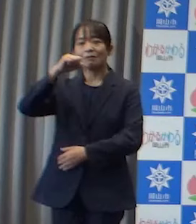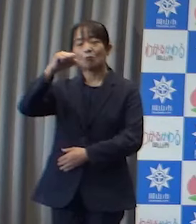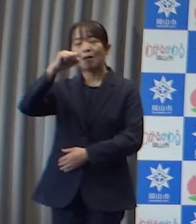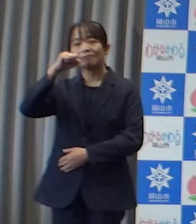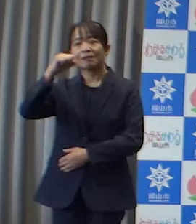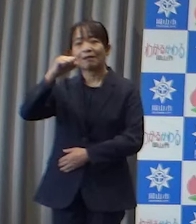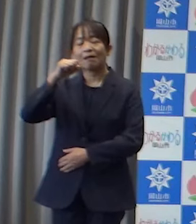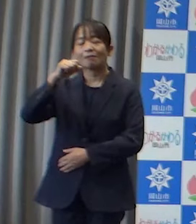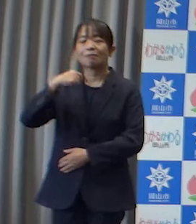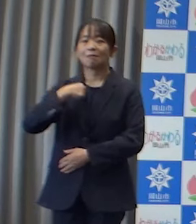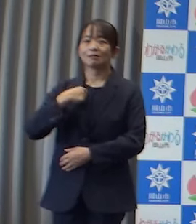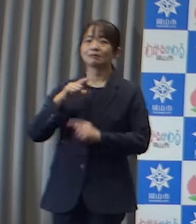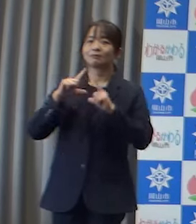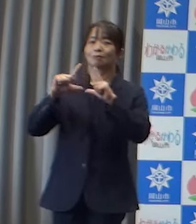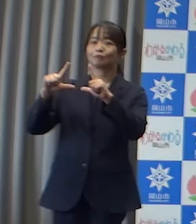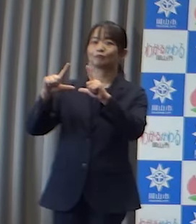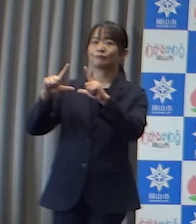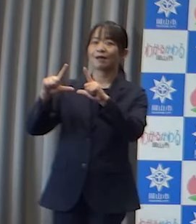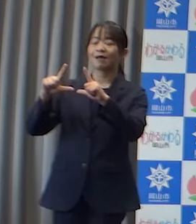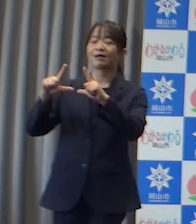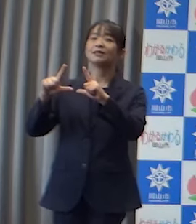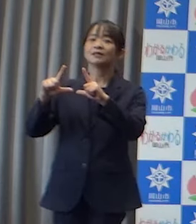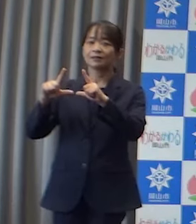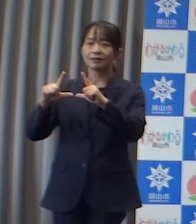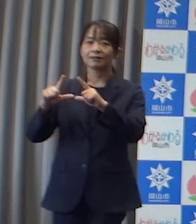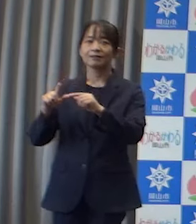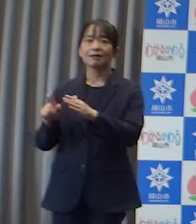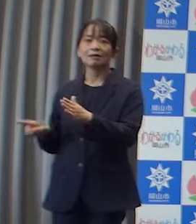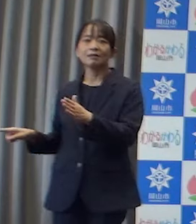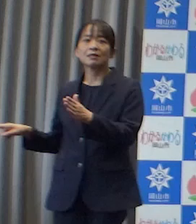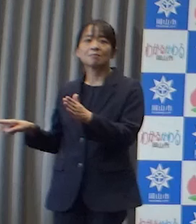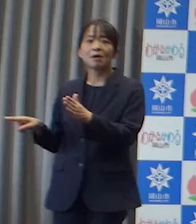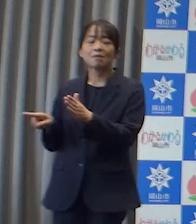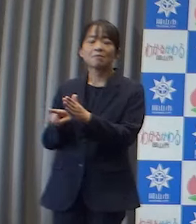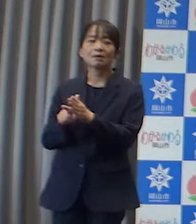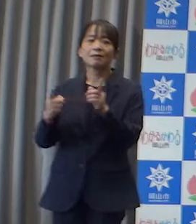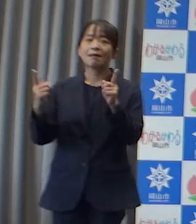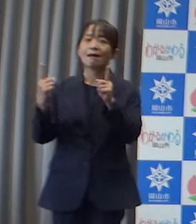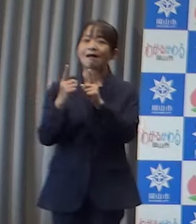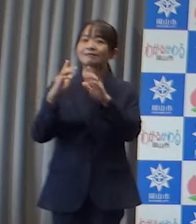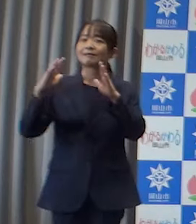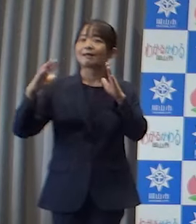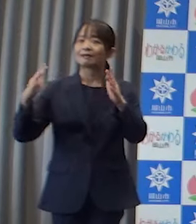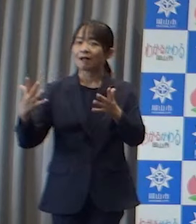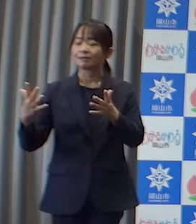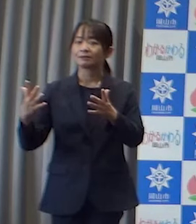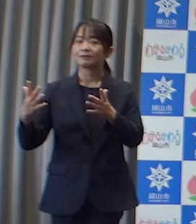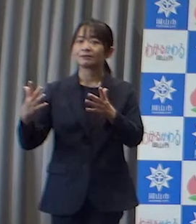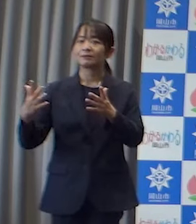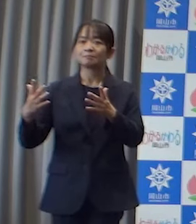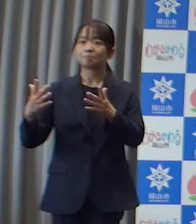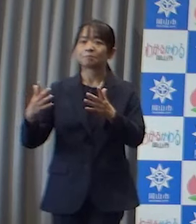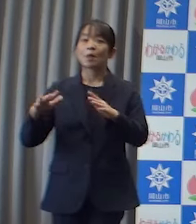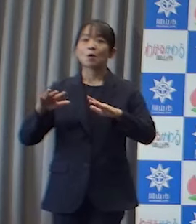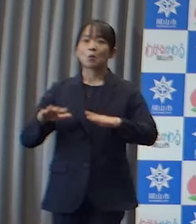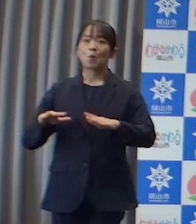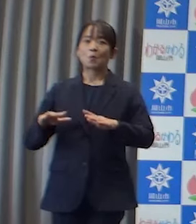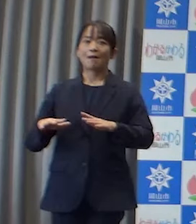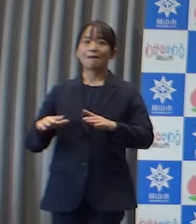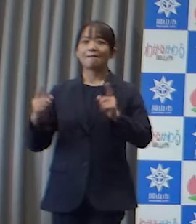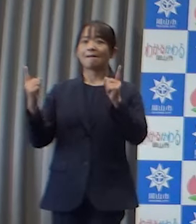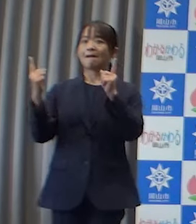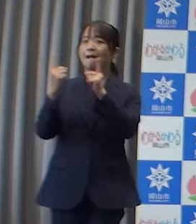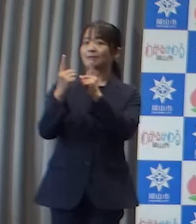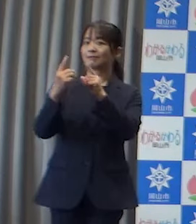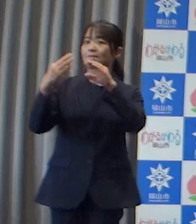まあ、数年来会えてなかったことをあったという意味では私は大き